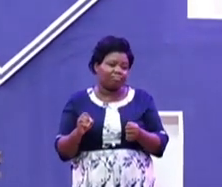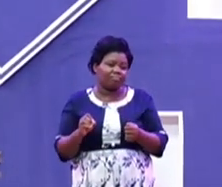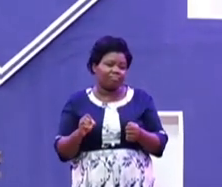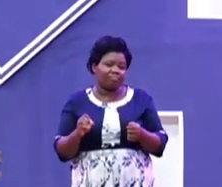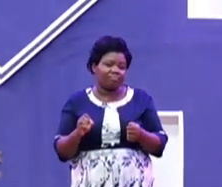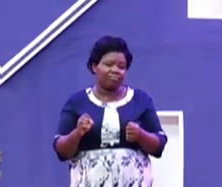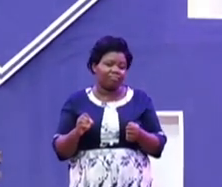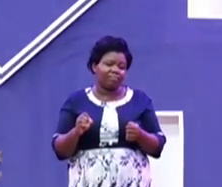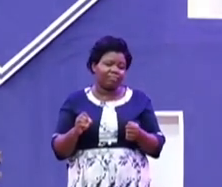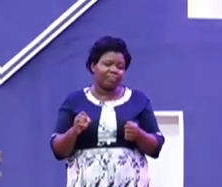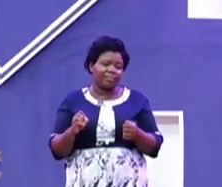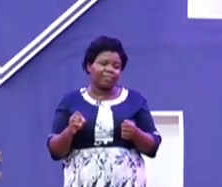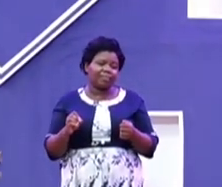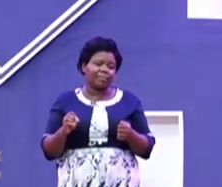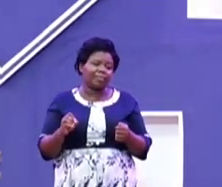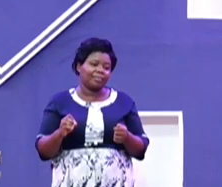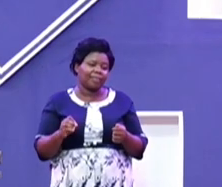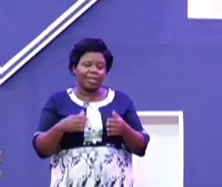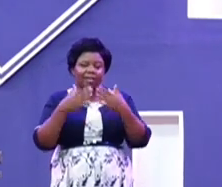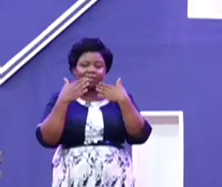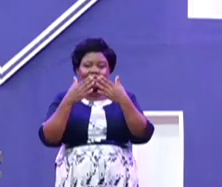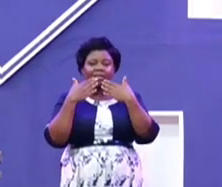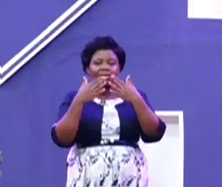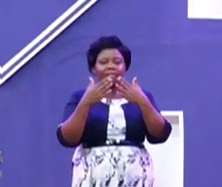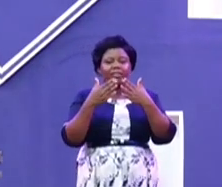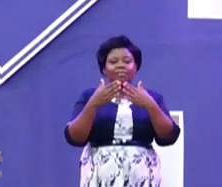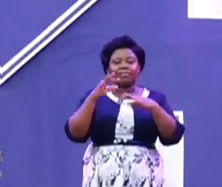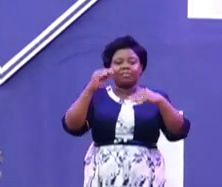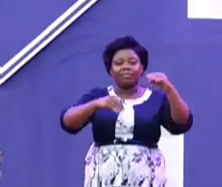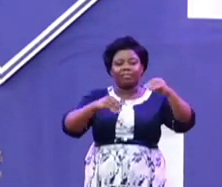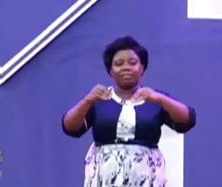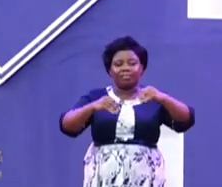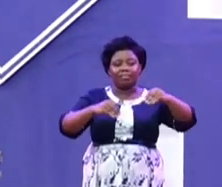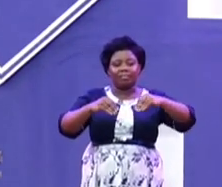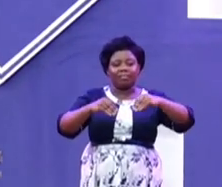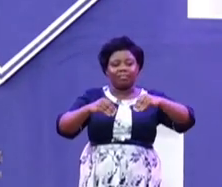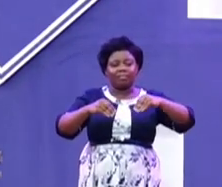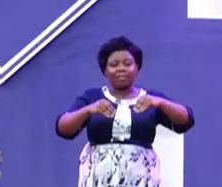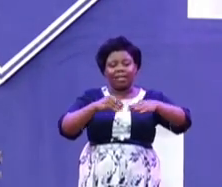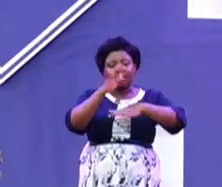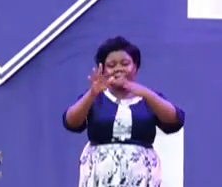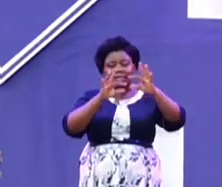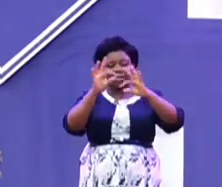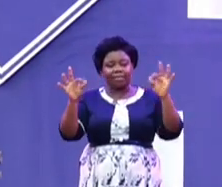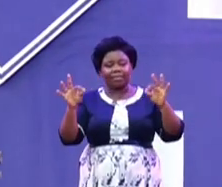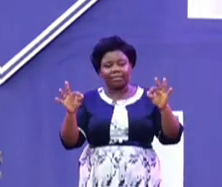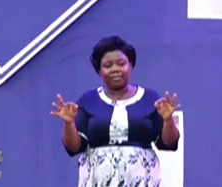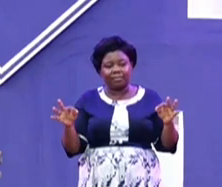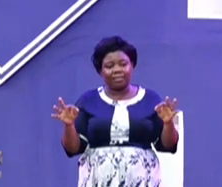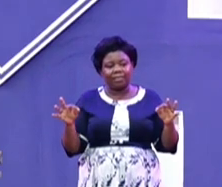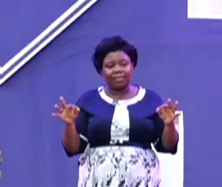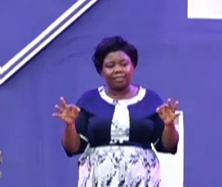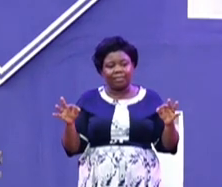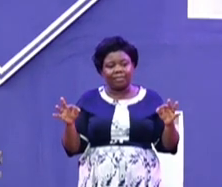Then waliwo kye tuyita thanksgiving. Okwebaza. Then waliyo gift. N'ekirabo. Yes,